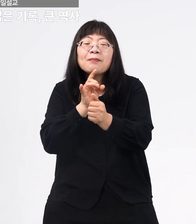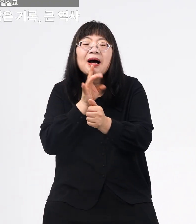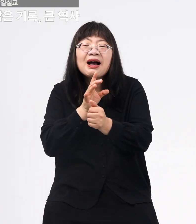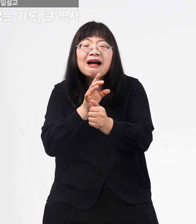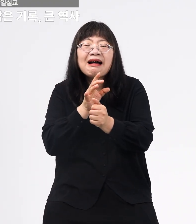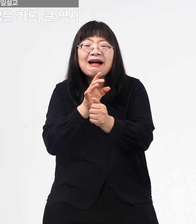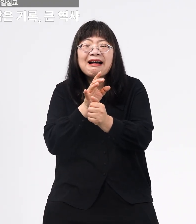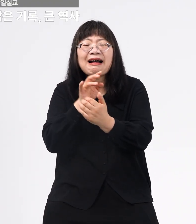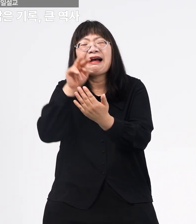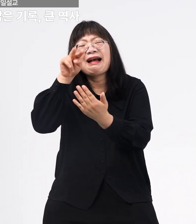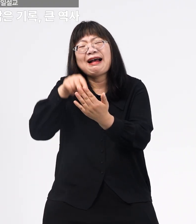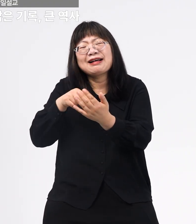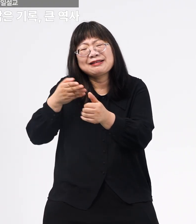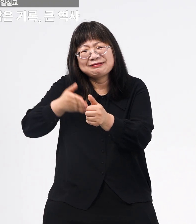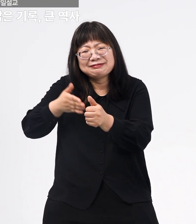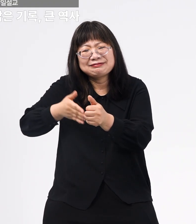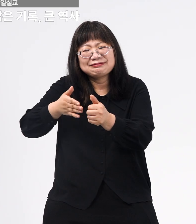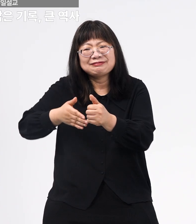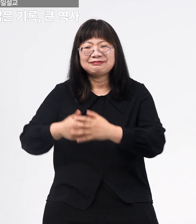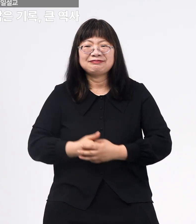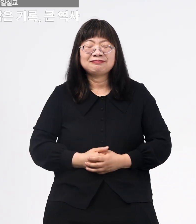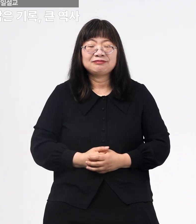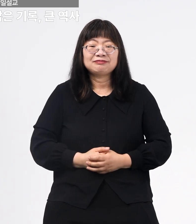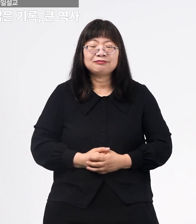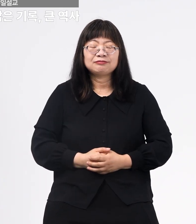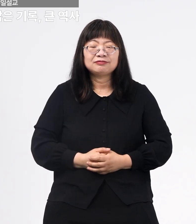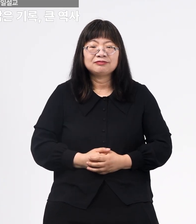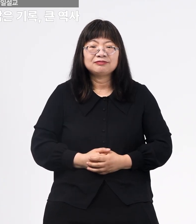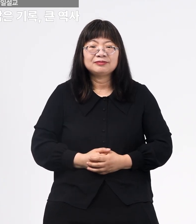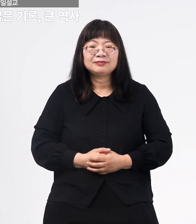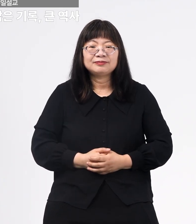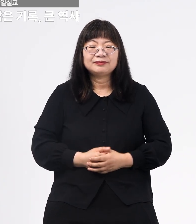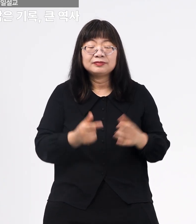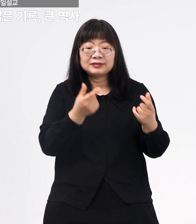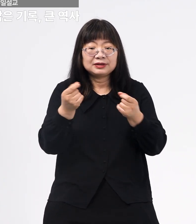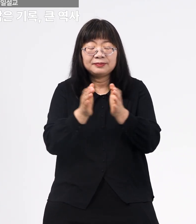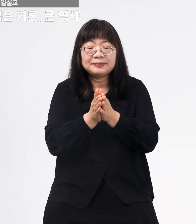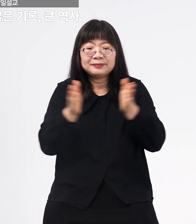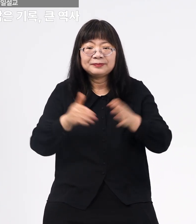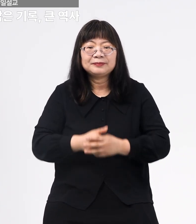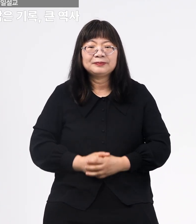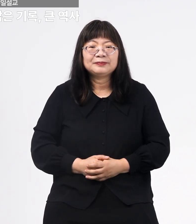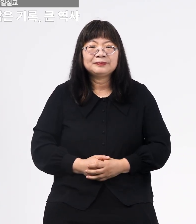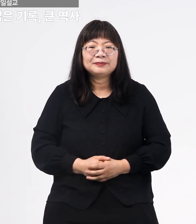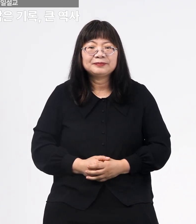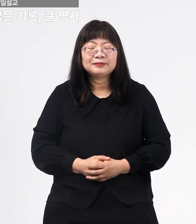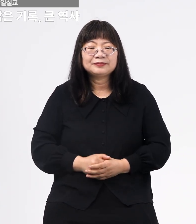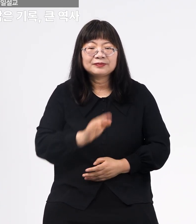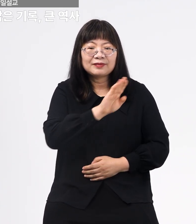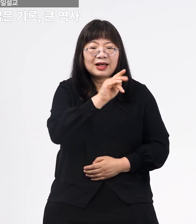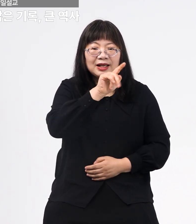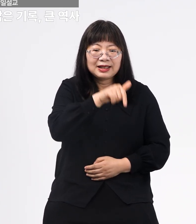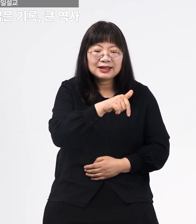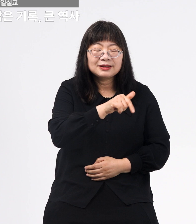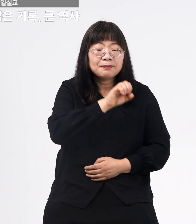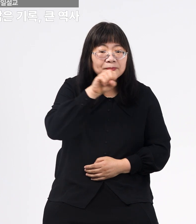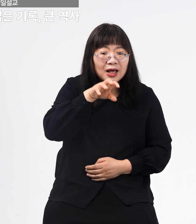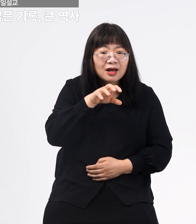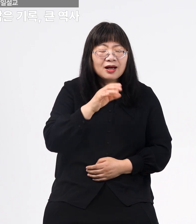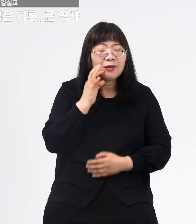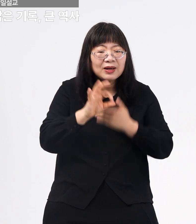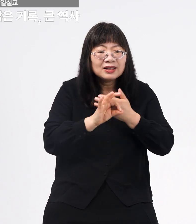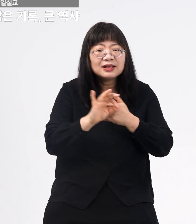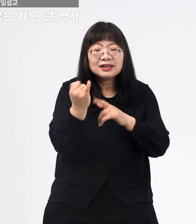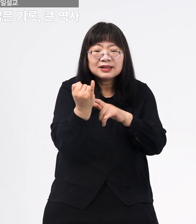한번 읽어보세요. 형제들만. 4장 8절 다 같이 시작. 바락이 그에게 이르되